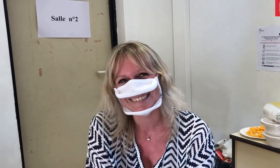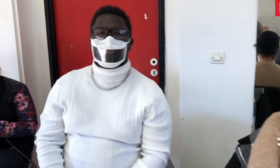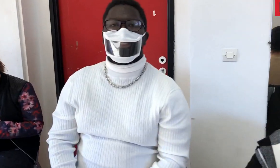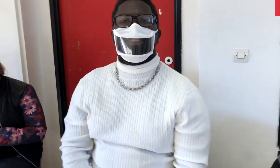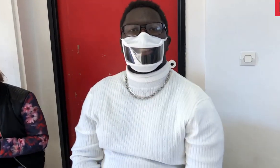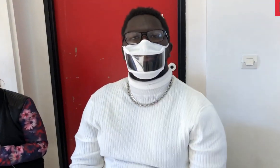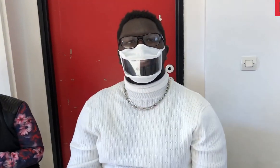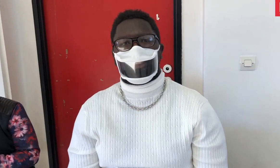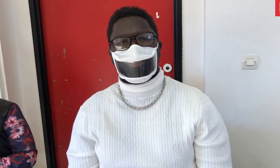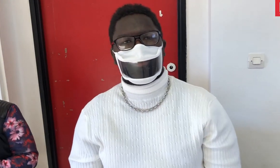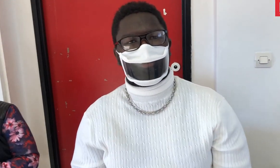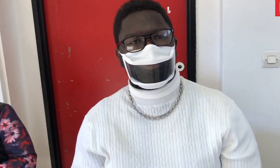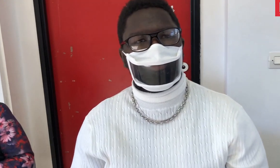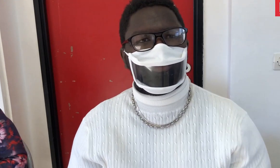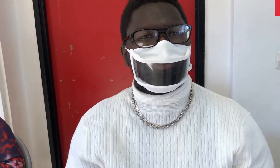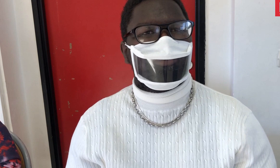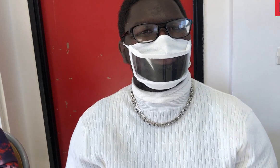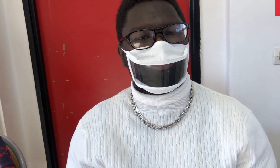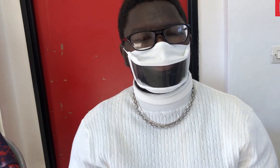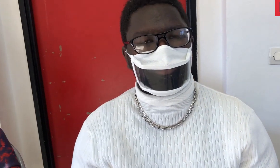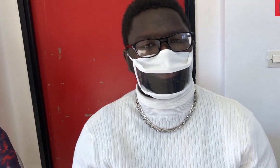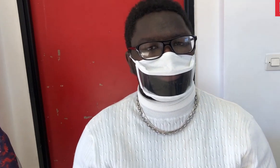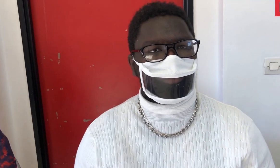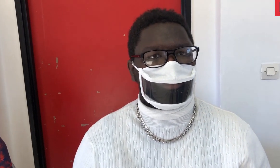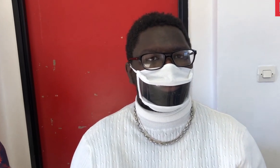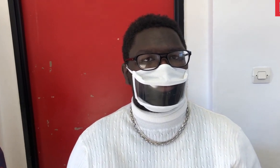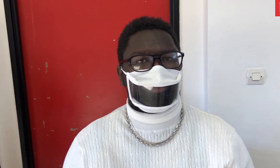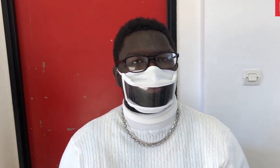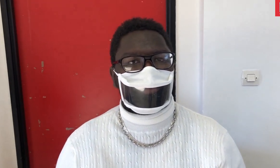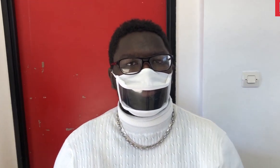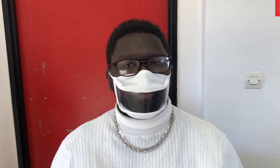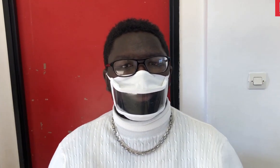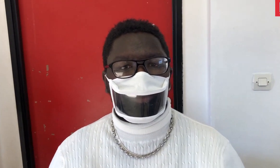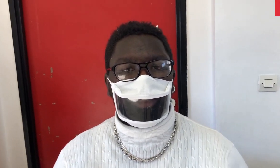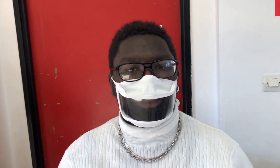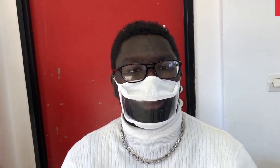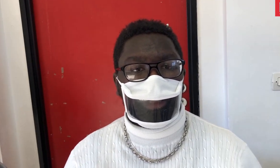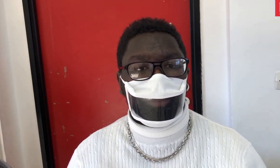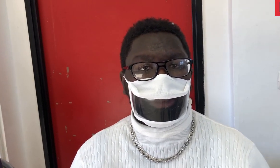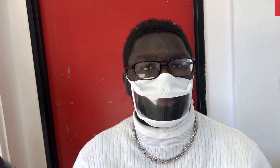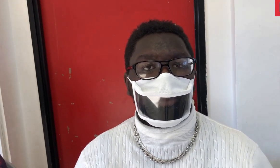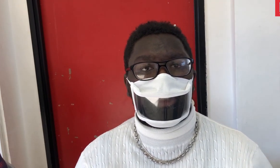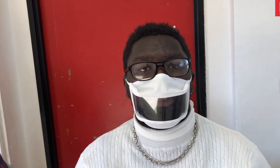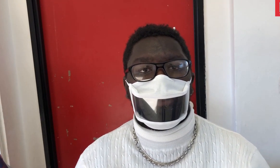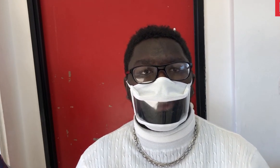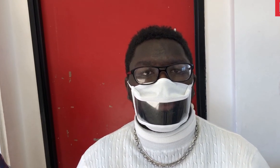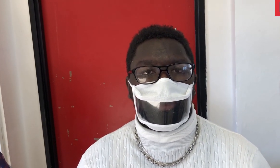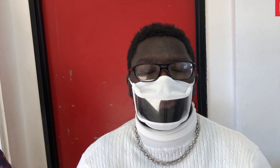êtes Simbala. Simbala. Alors, dites-moi un peu quelle est votre motivation? Donc, moi, j'ai pour projet de faire